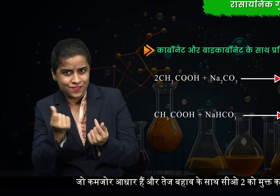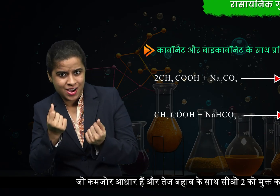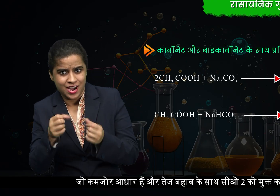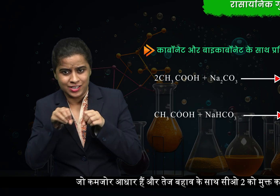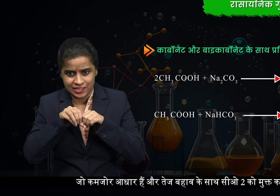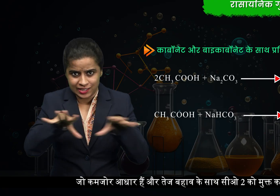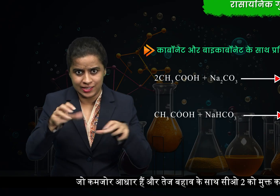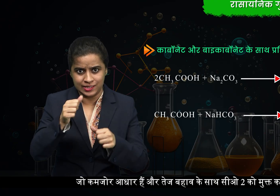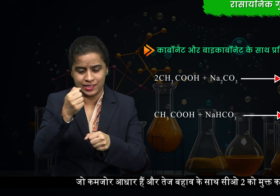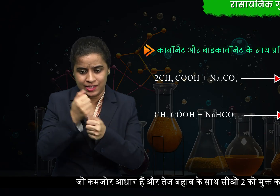मुक्त करते हैं।